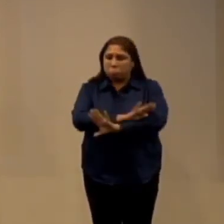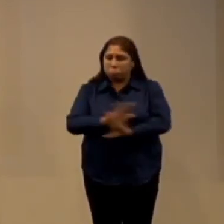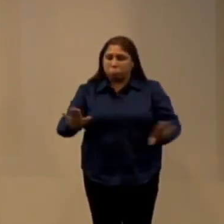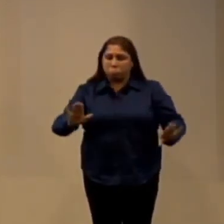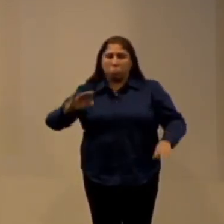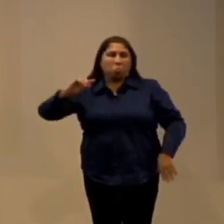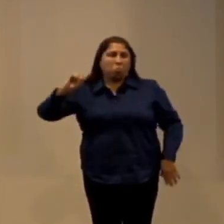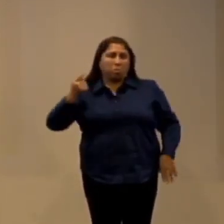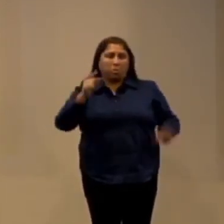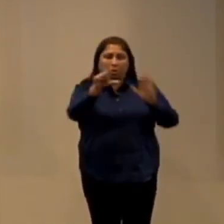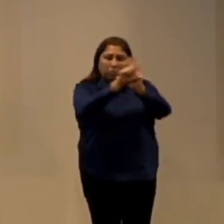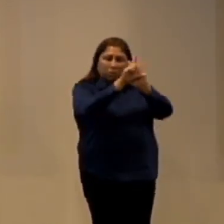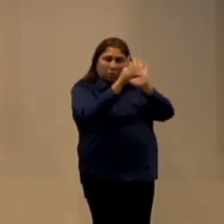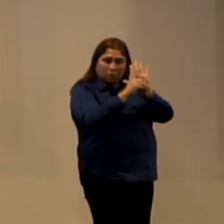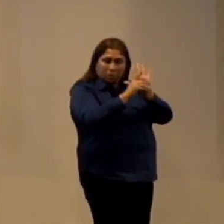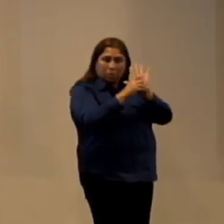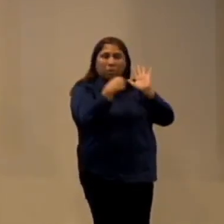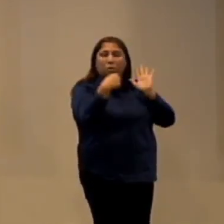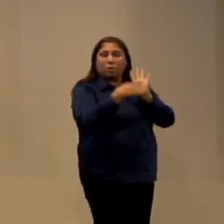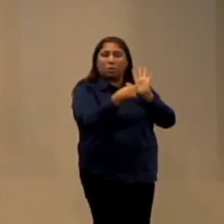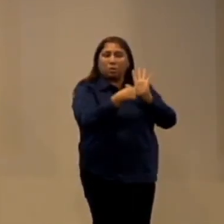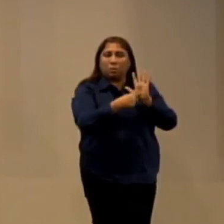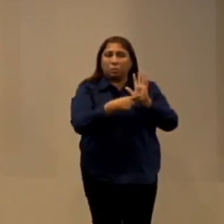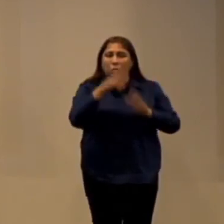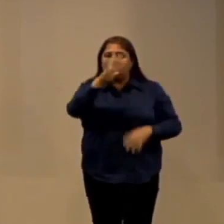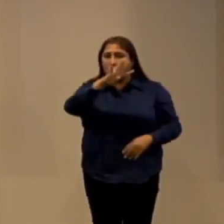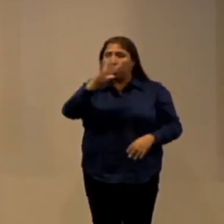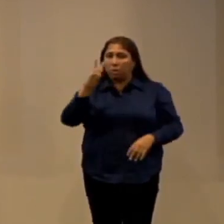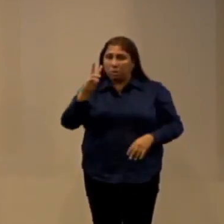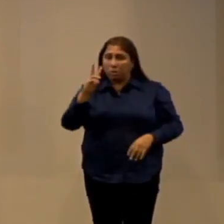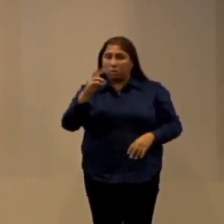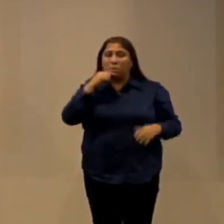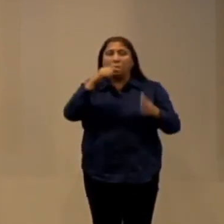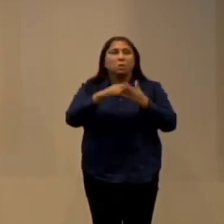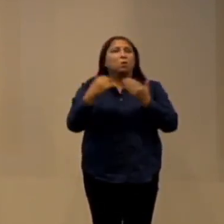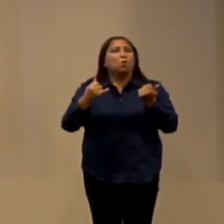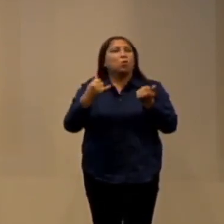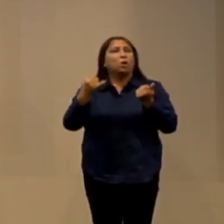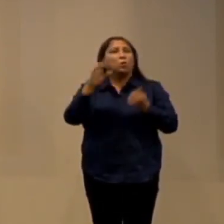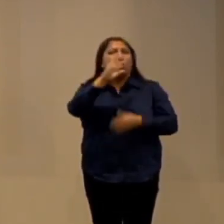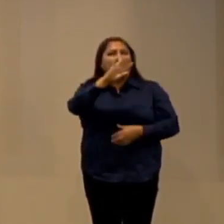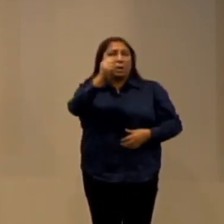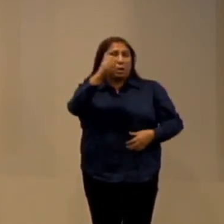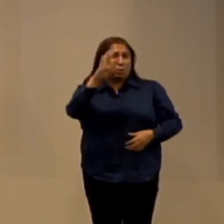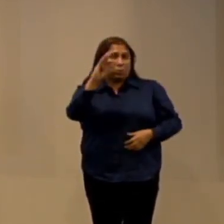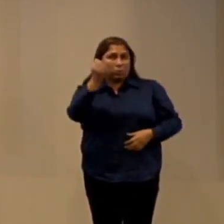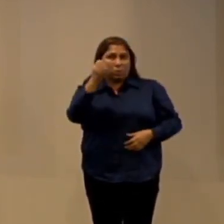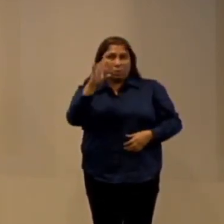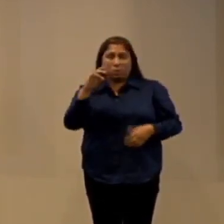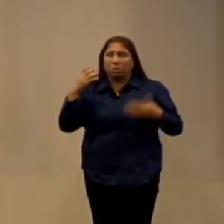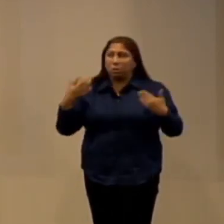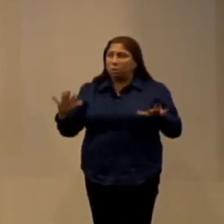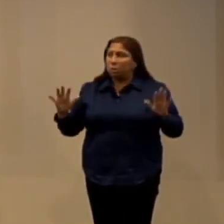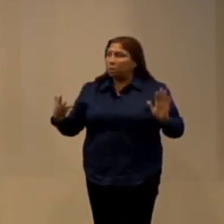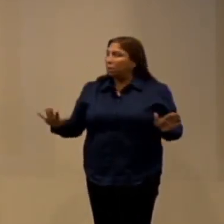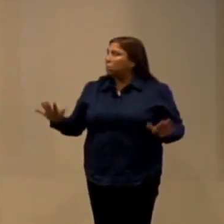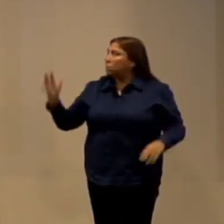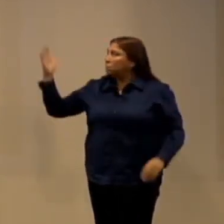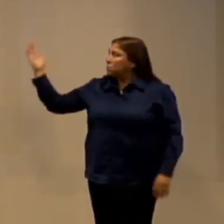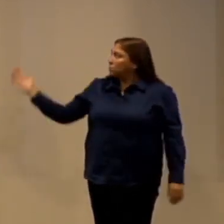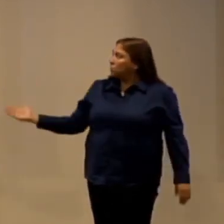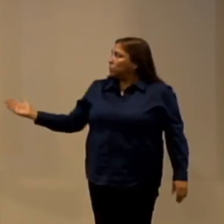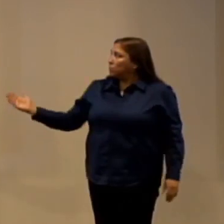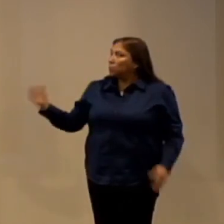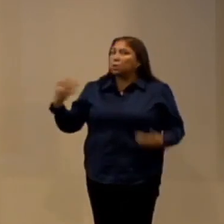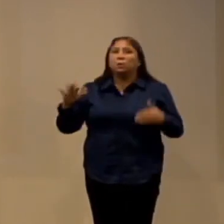primer decreto legislativo, el 1246, si no me equivoco, y después ahora con el 1417, ¿no? Y ahora,